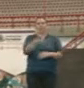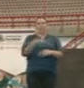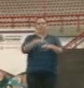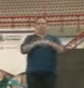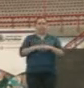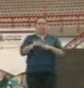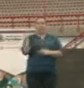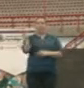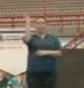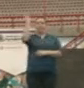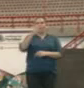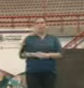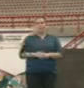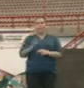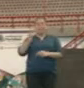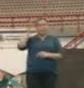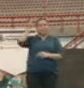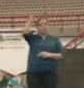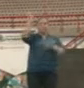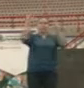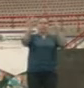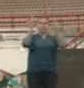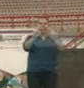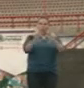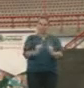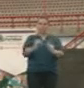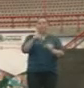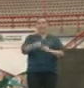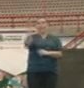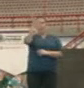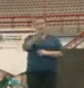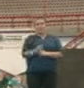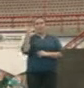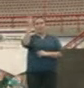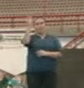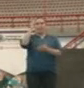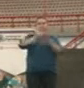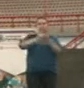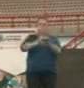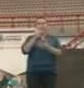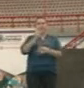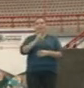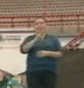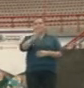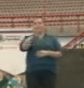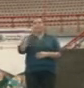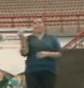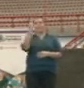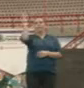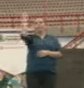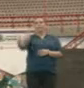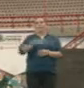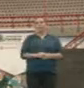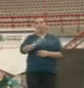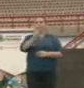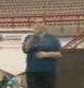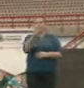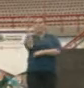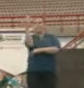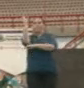gente vai começar a valorizar a madeira. A gente só vai começar a valorizar quando começar a faltar. Não é assim que acontece? Quando começar a não ter